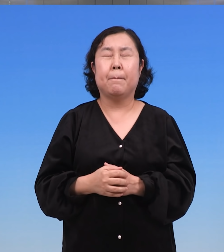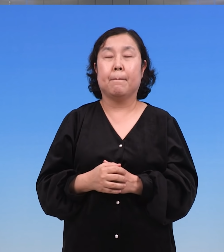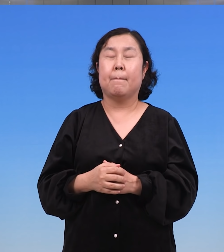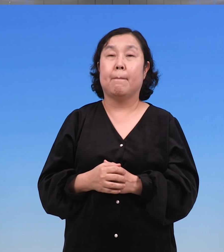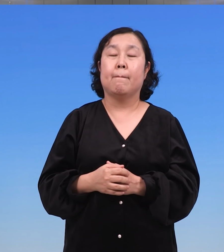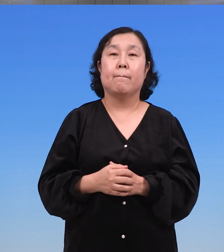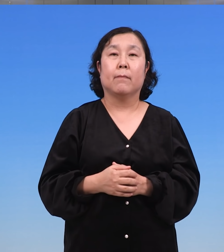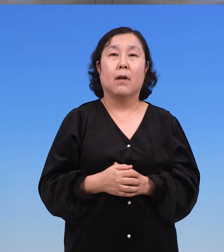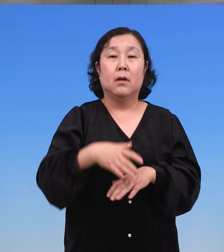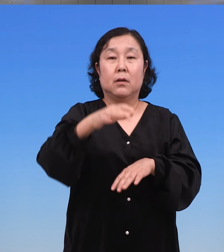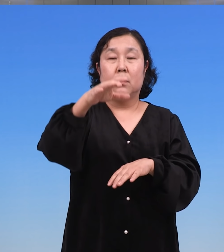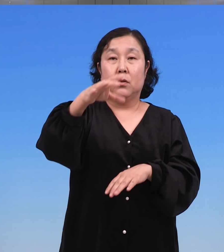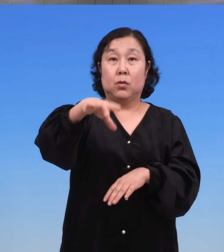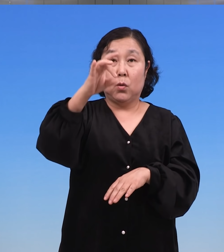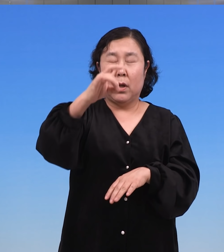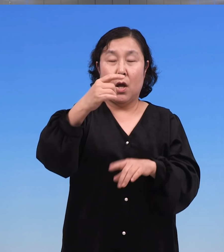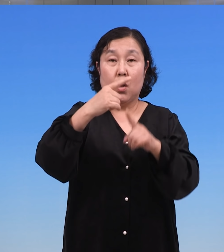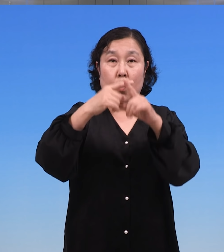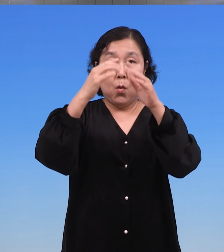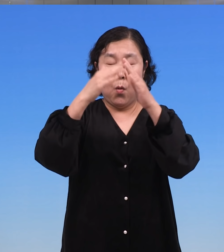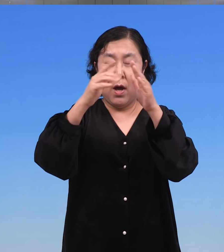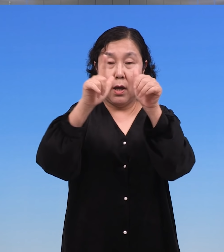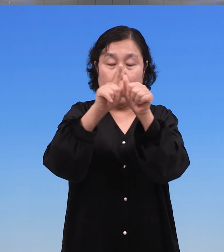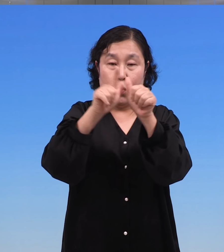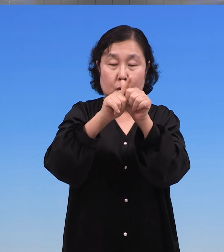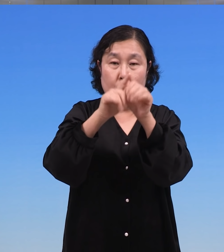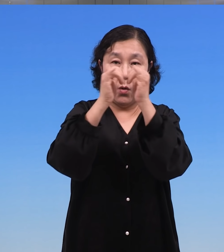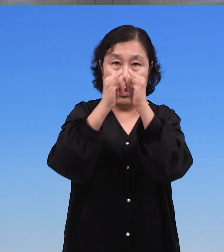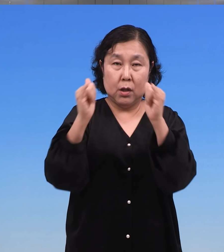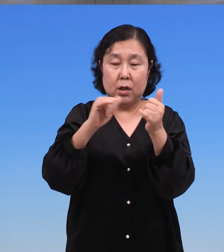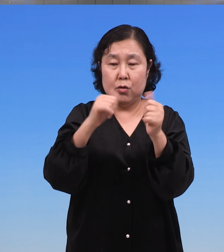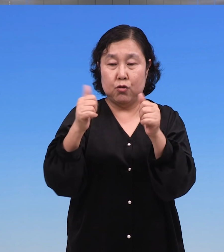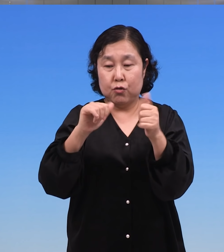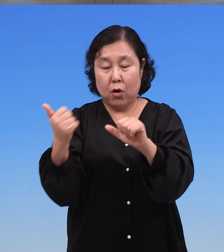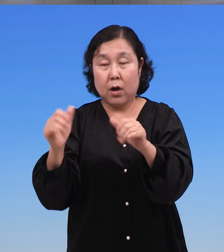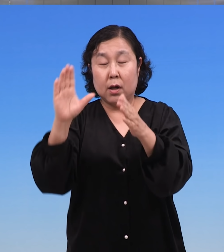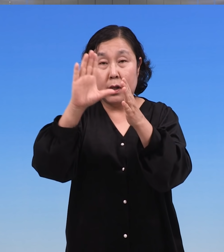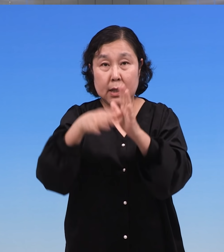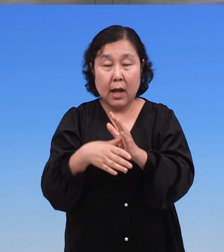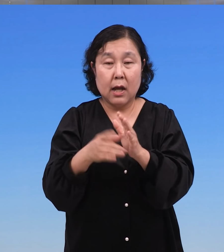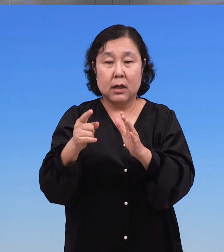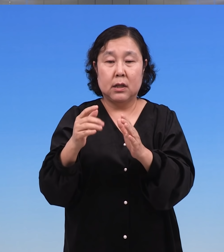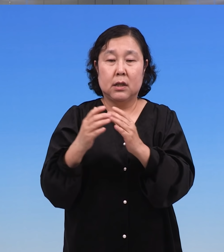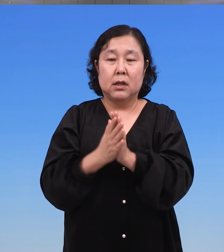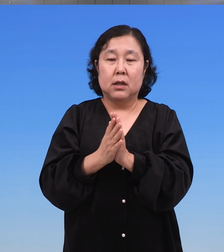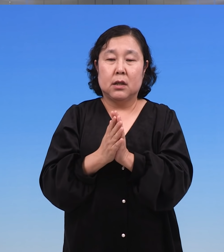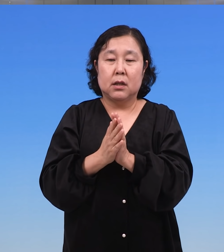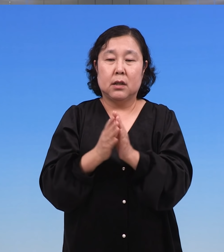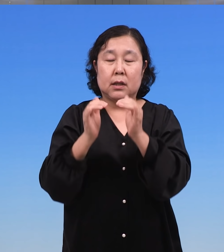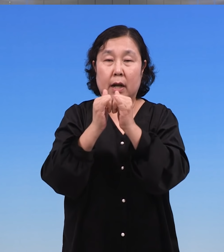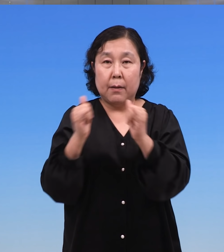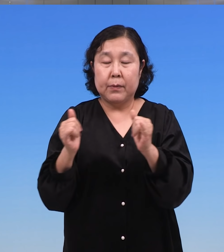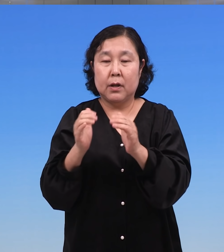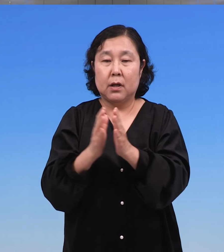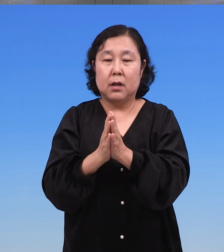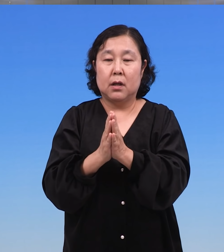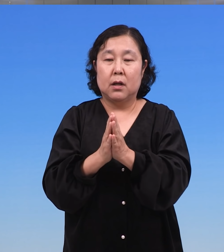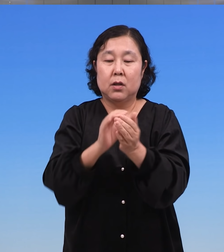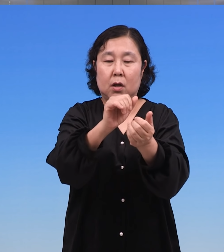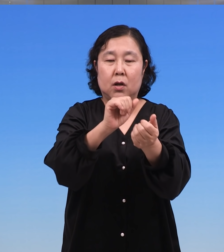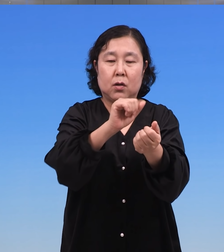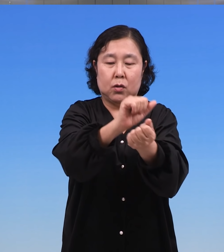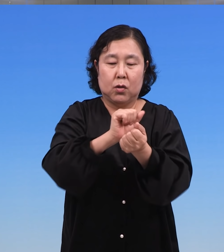지난주에 그 초대교회 기독교인들이 역병으로 수많은 사람들이 죽어나갈 때 그 시체를 감염될